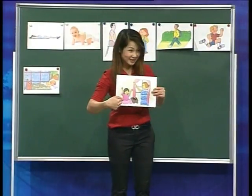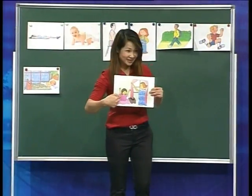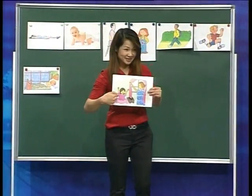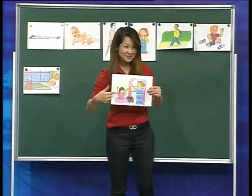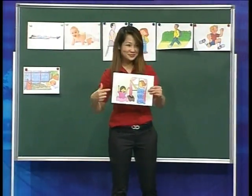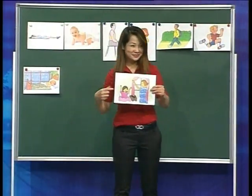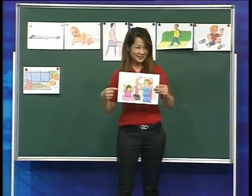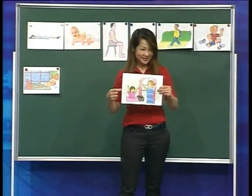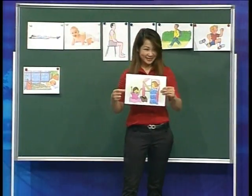Bạn đang thức dậy